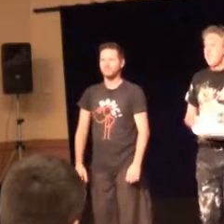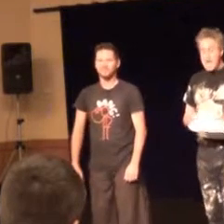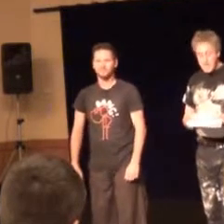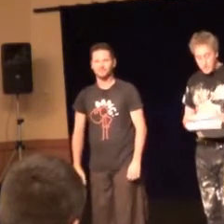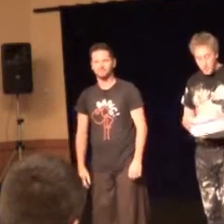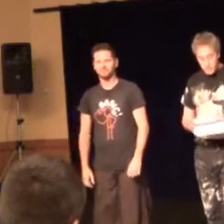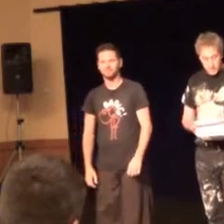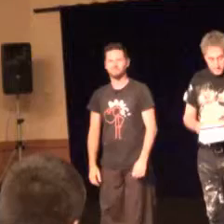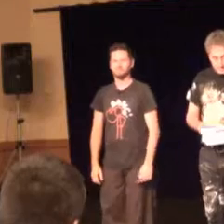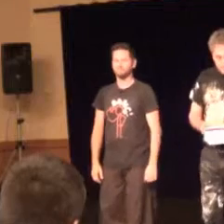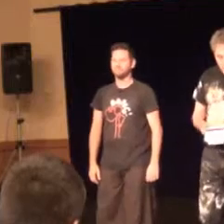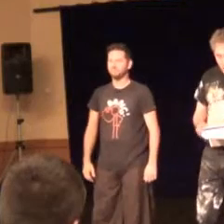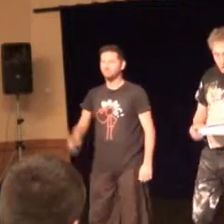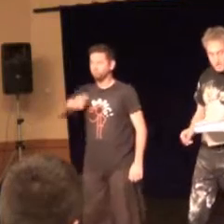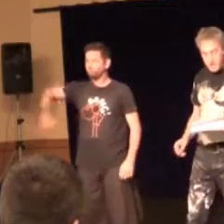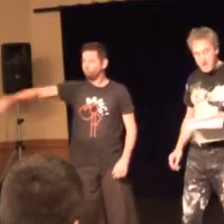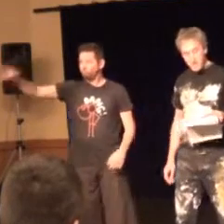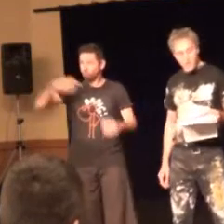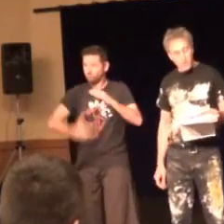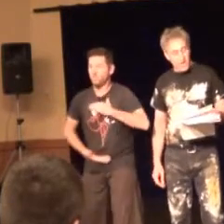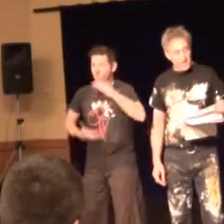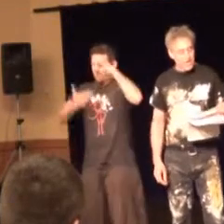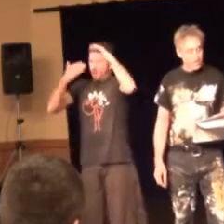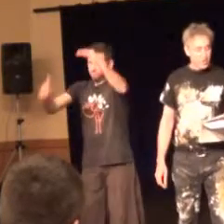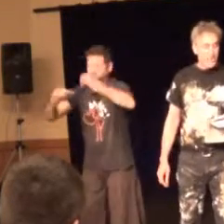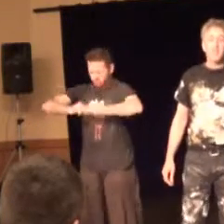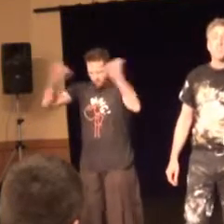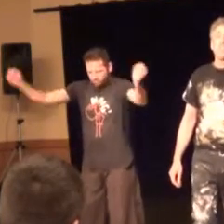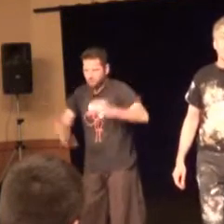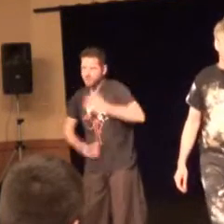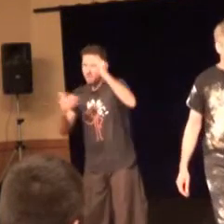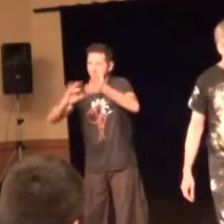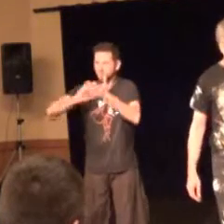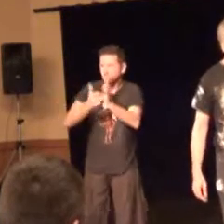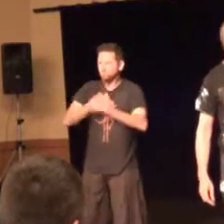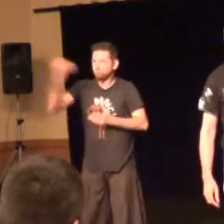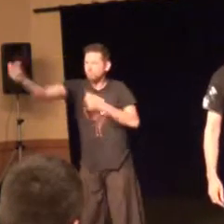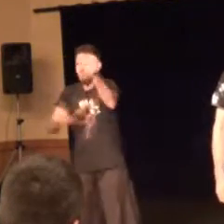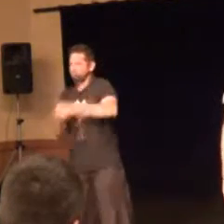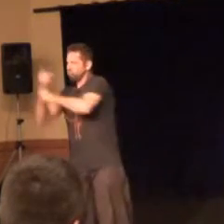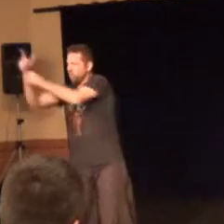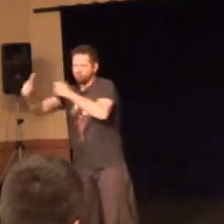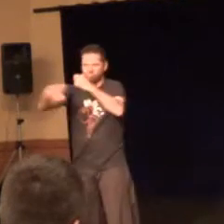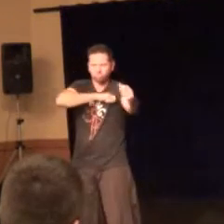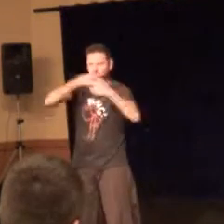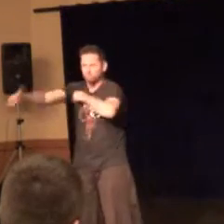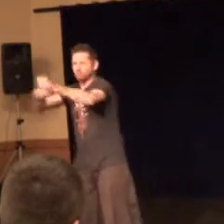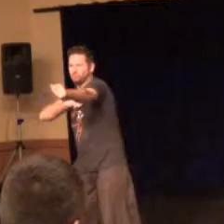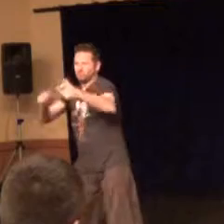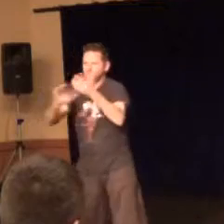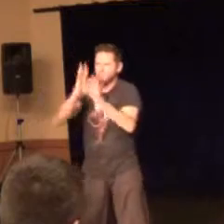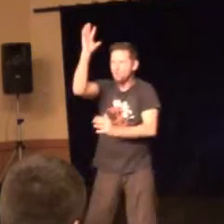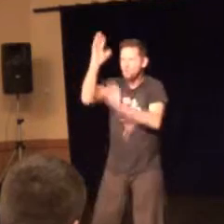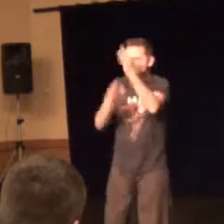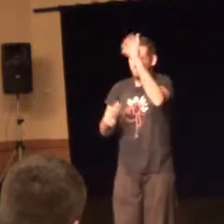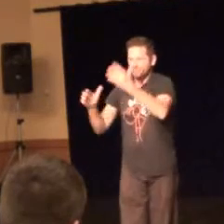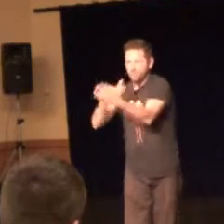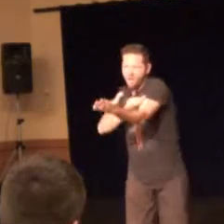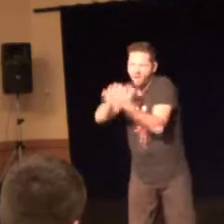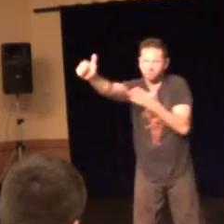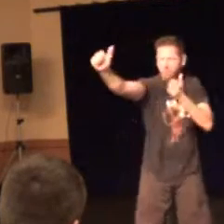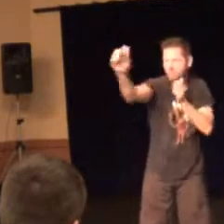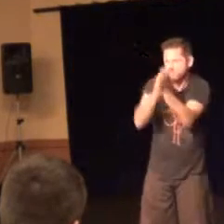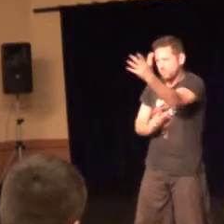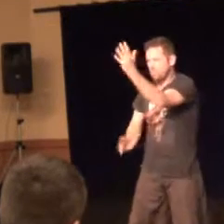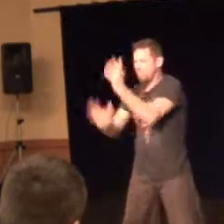On déballe tout, on déballe tout, on donne, on jette, on trie, on déchire. On brûle, on fait table rase, on crache